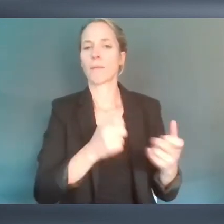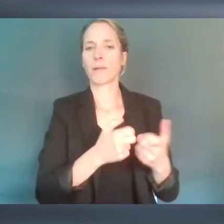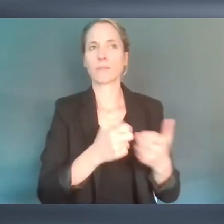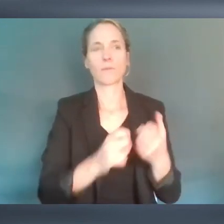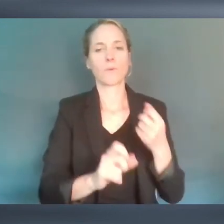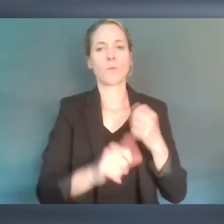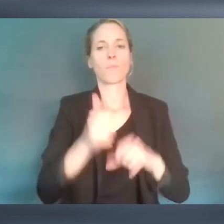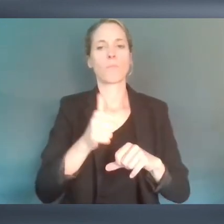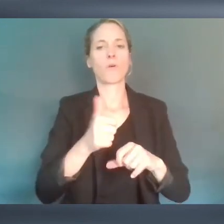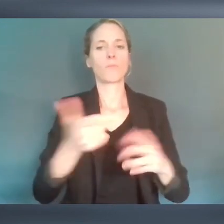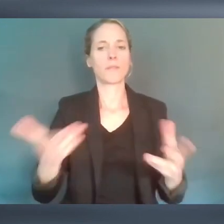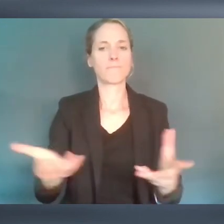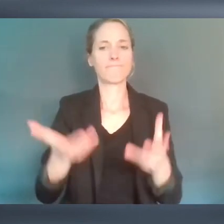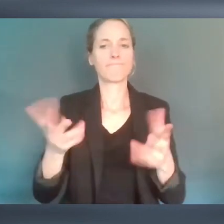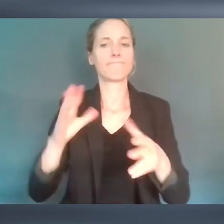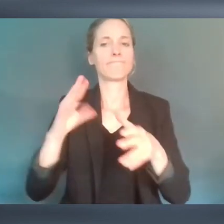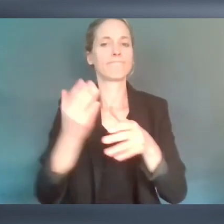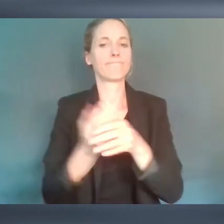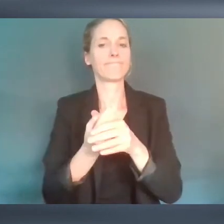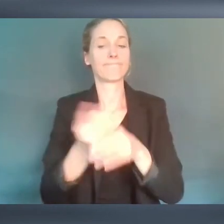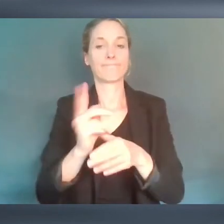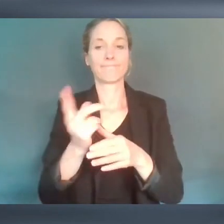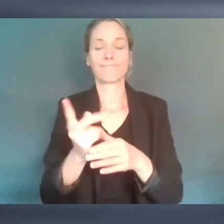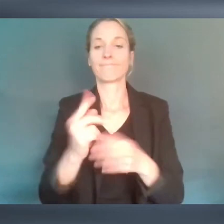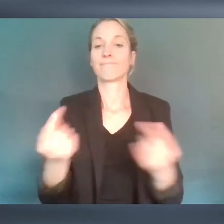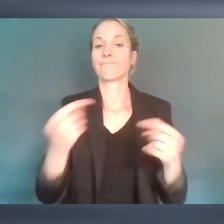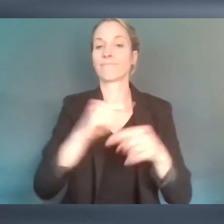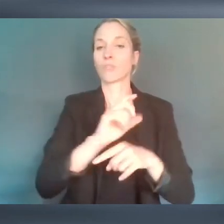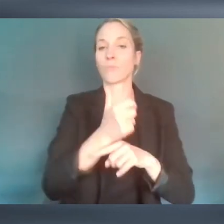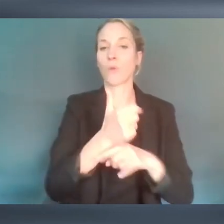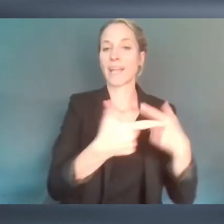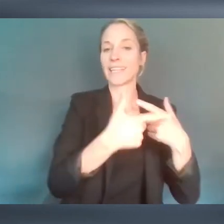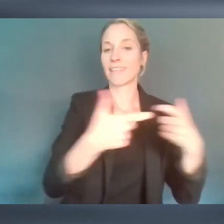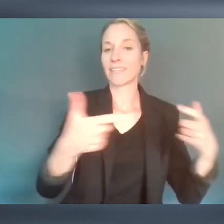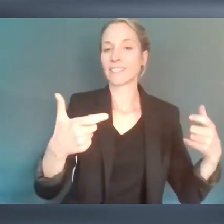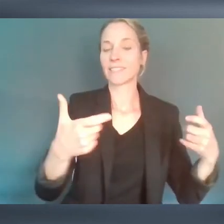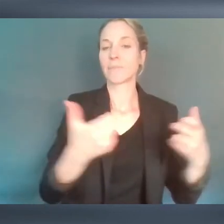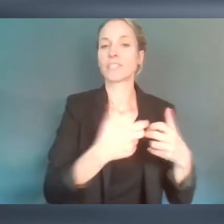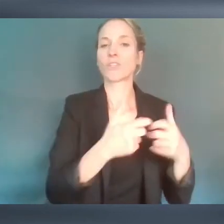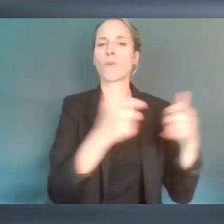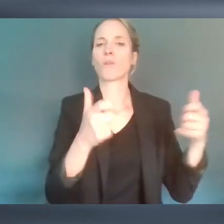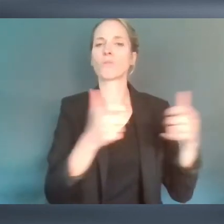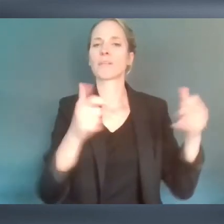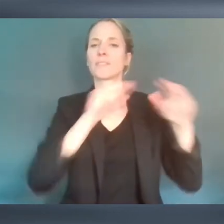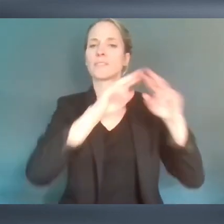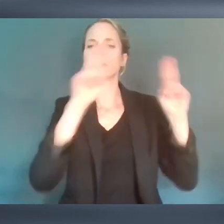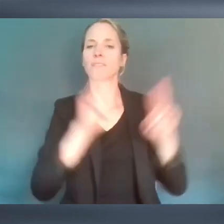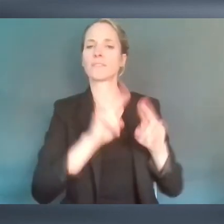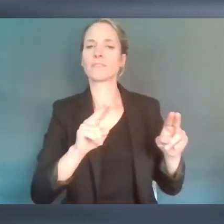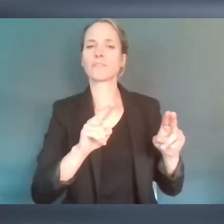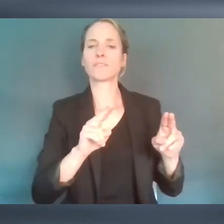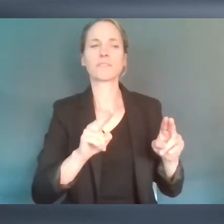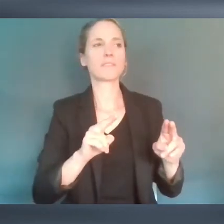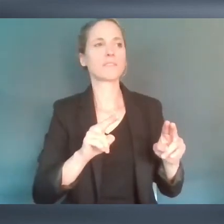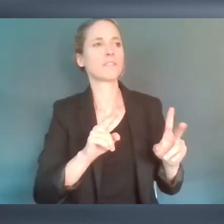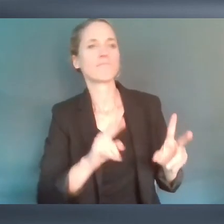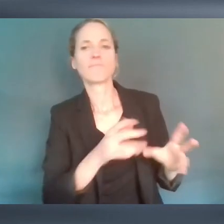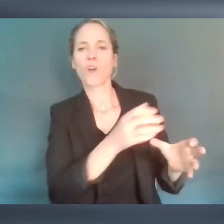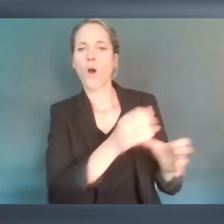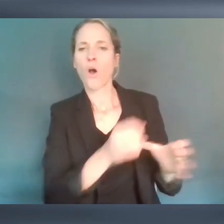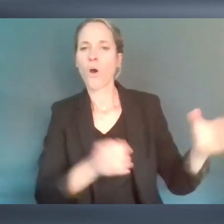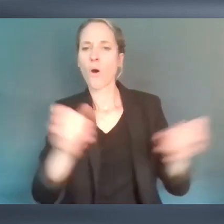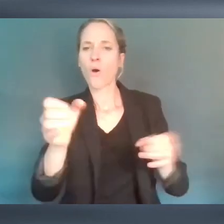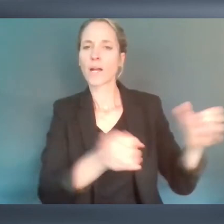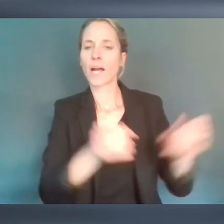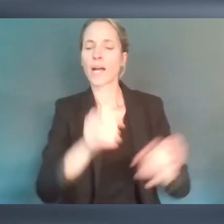mise en avant, mais plutôt la diversité. Pensez à des multinationales qui ont été chercher des compétences ailleurs, des personnes qui venaient